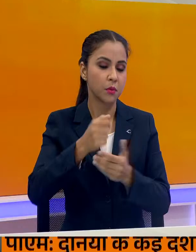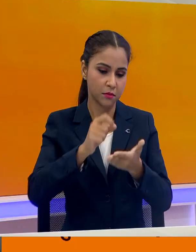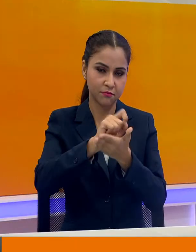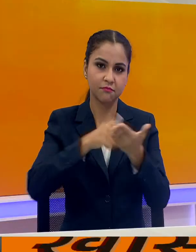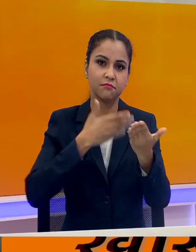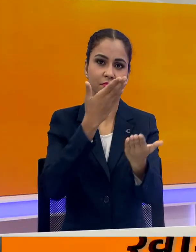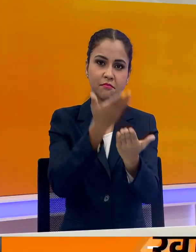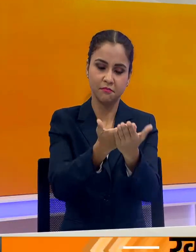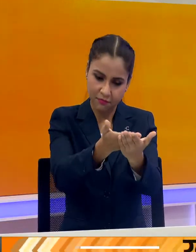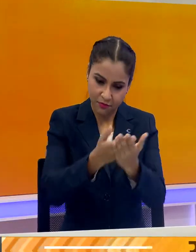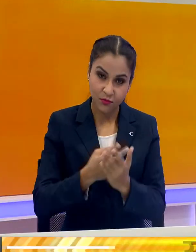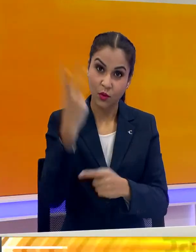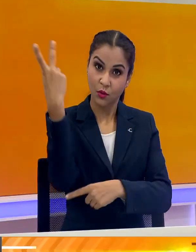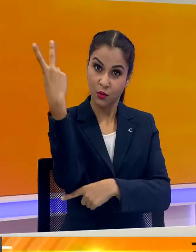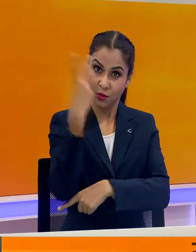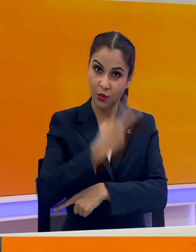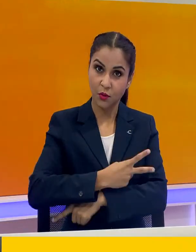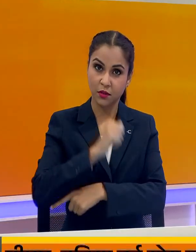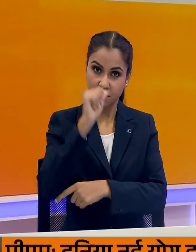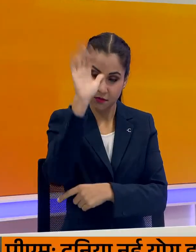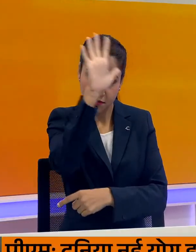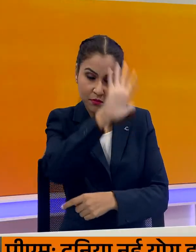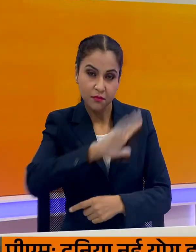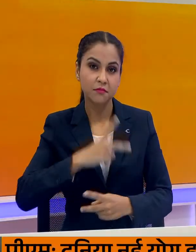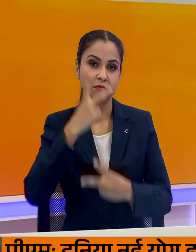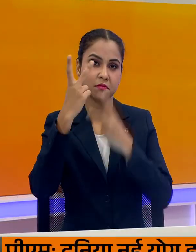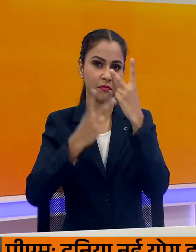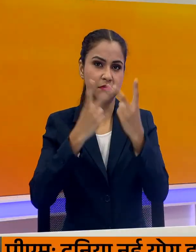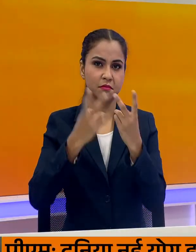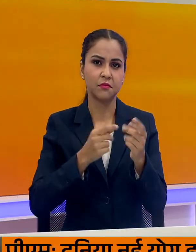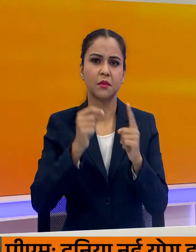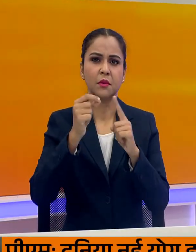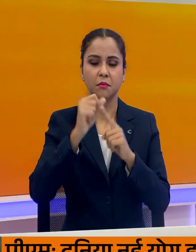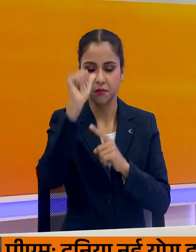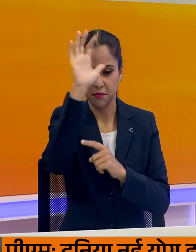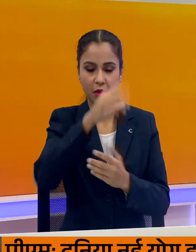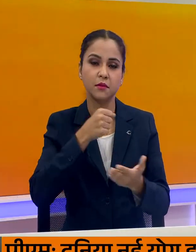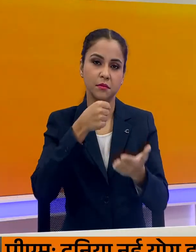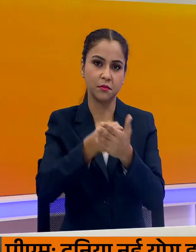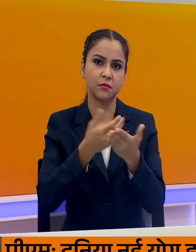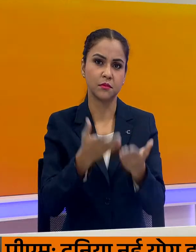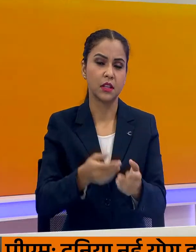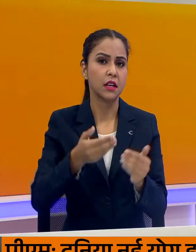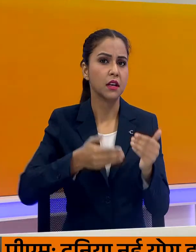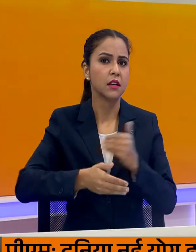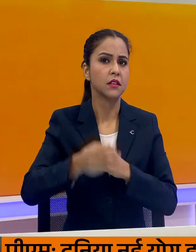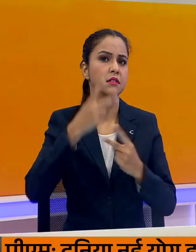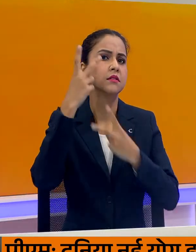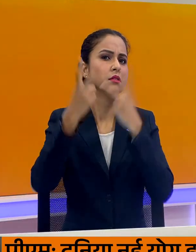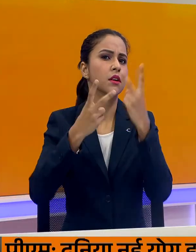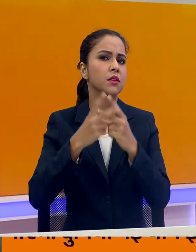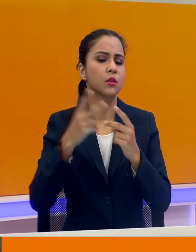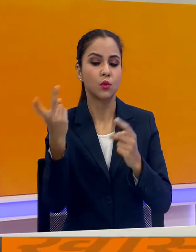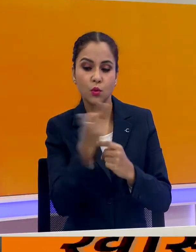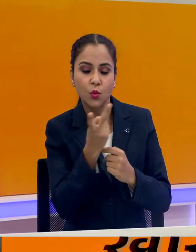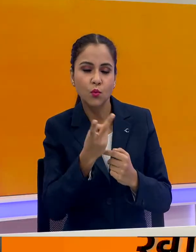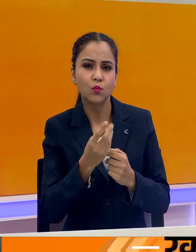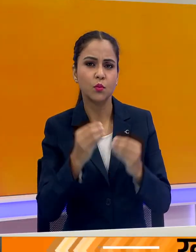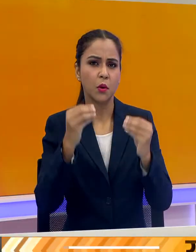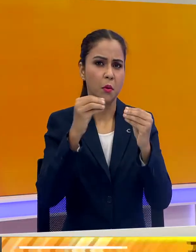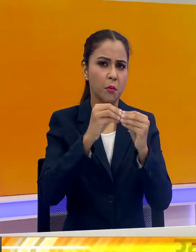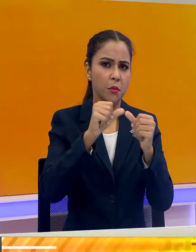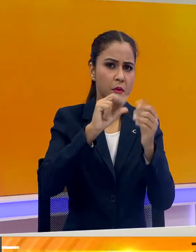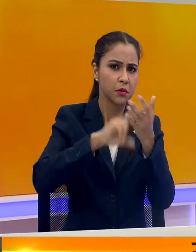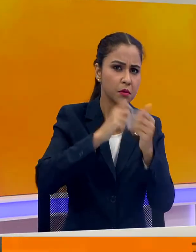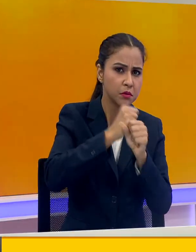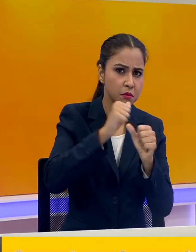पर 2 दिवसीय राजकीय दौरे के लिए भारत आई हैं। इस यात्रा का उद्देश्य दोनों देशों के बीच पहले